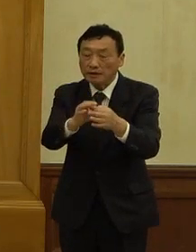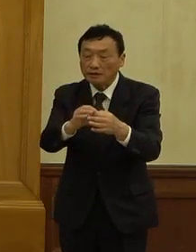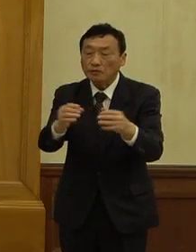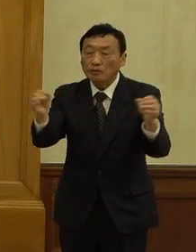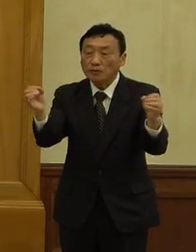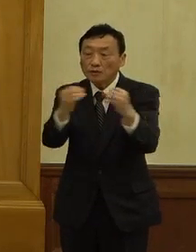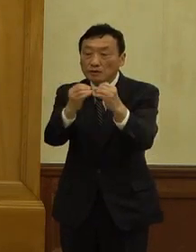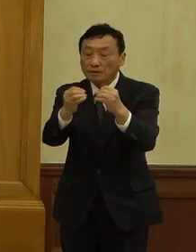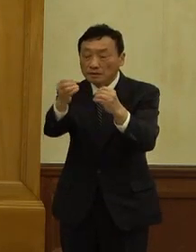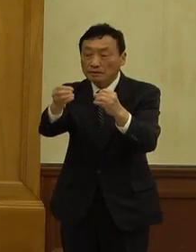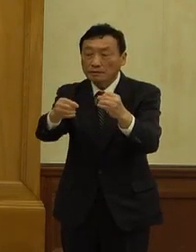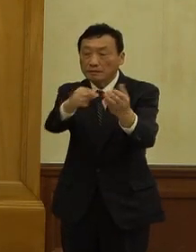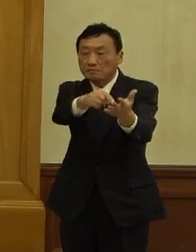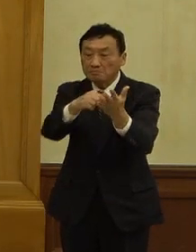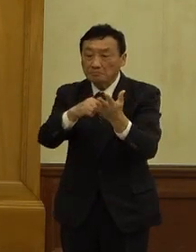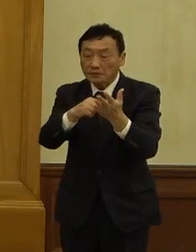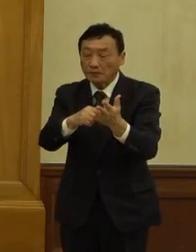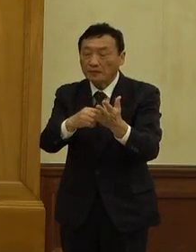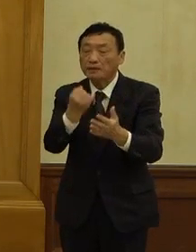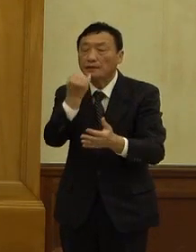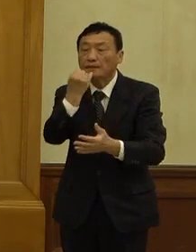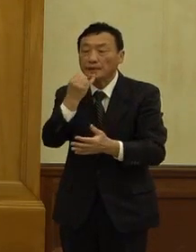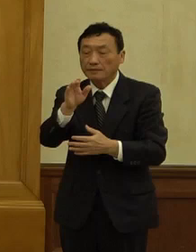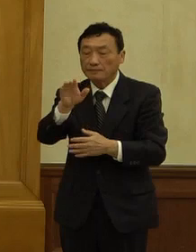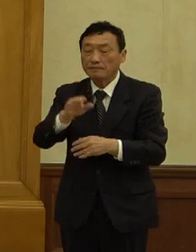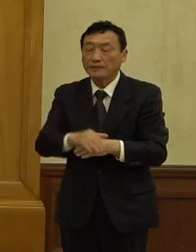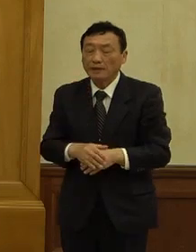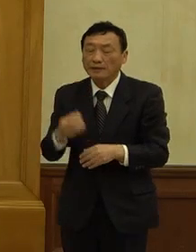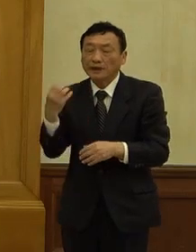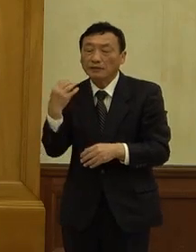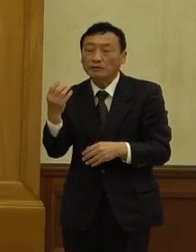能です。詳細は担当課へお問い合わせください。